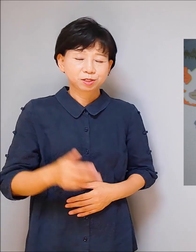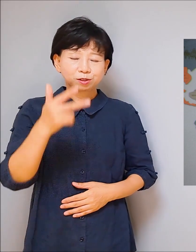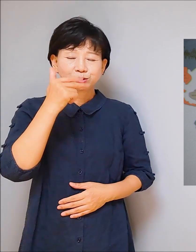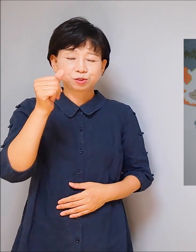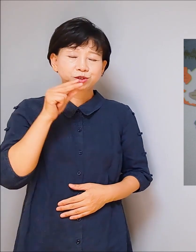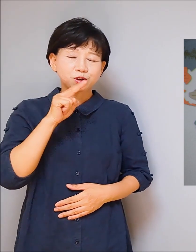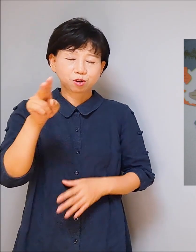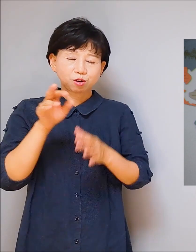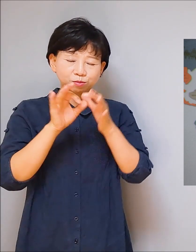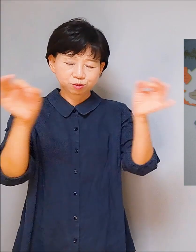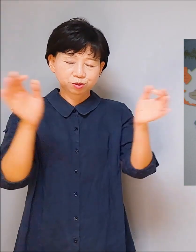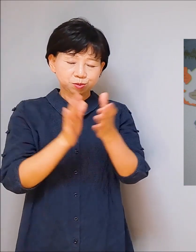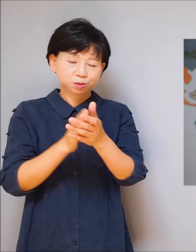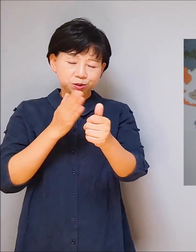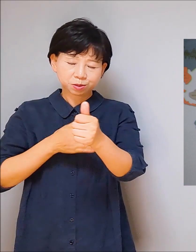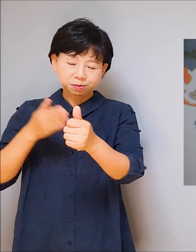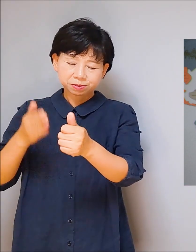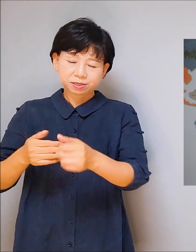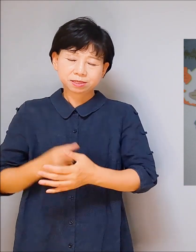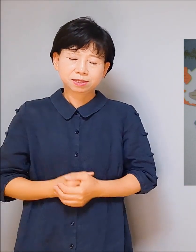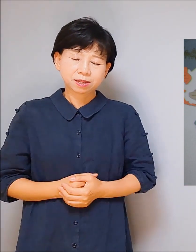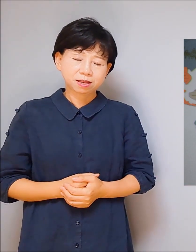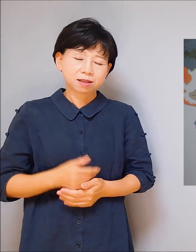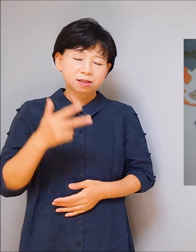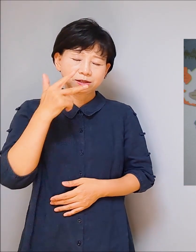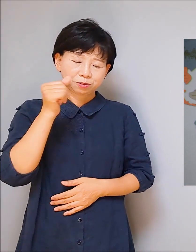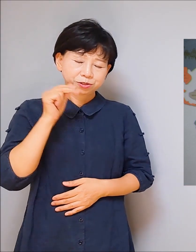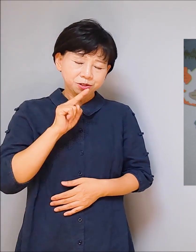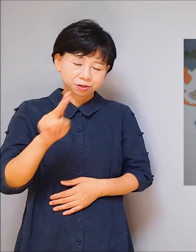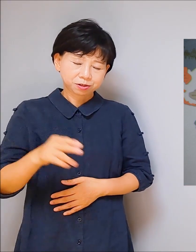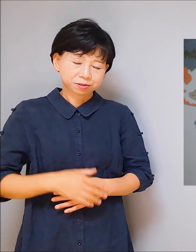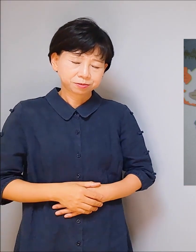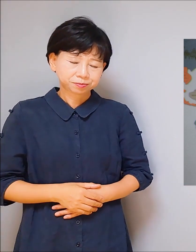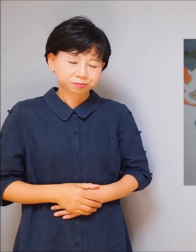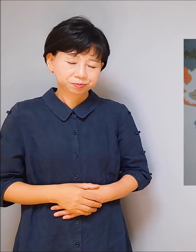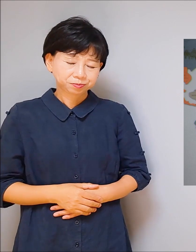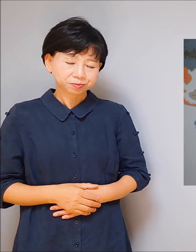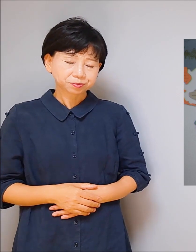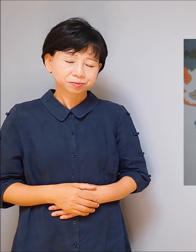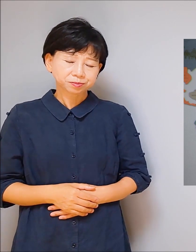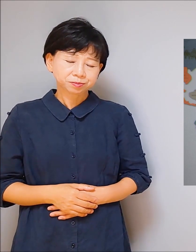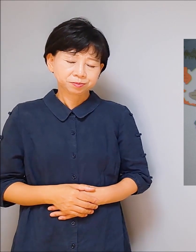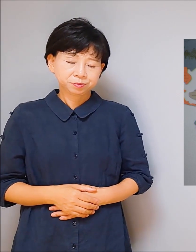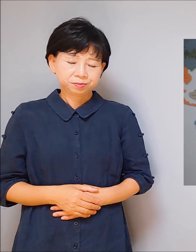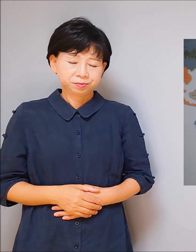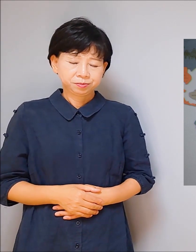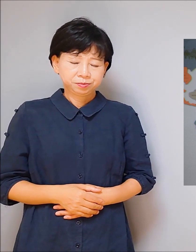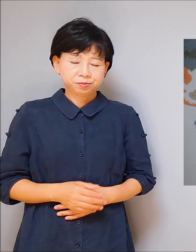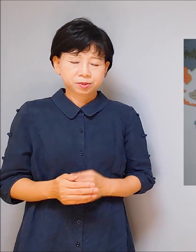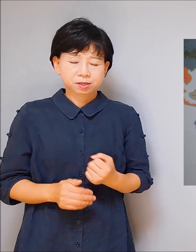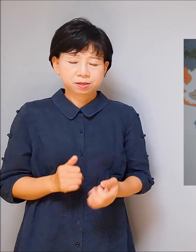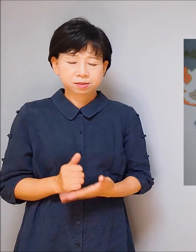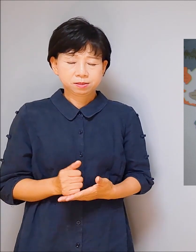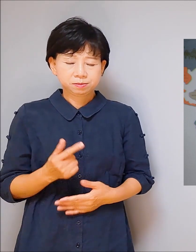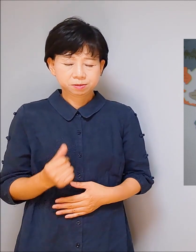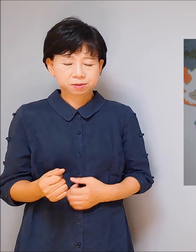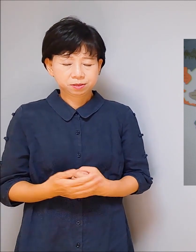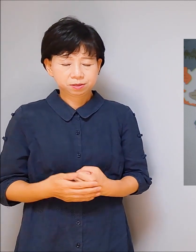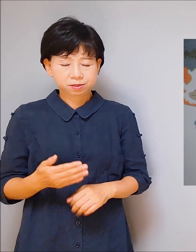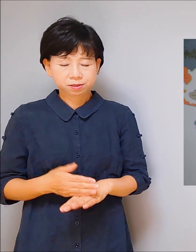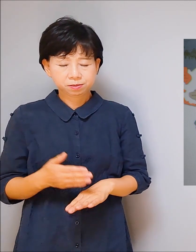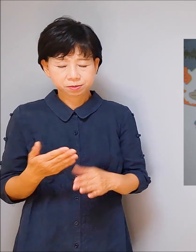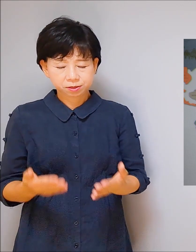주여 한번 부르짖고 우리 말씀 기억하면서 기도하겠습니다. 주여, 하나님 아버지 은혜를 감사합니다.